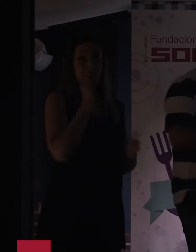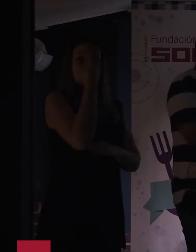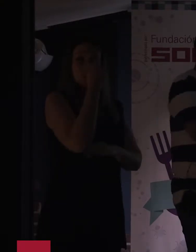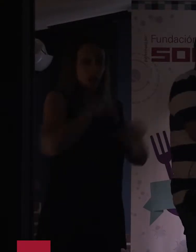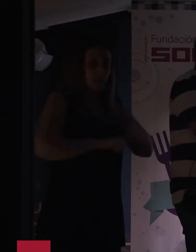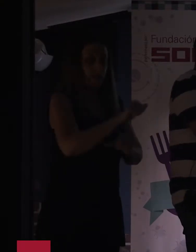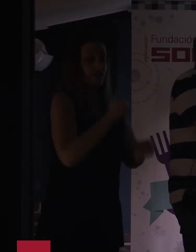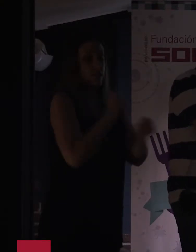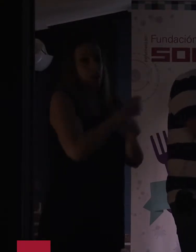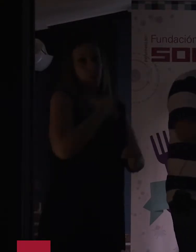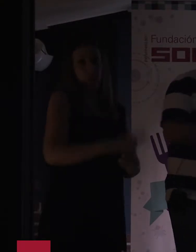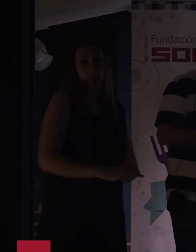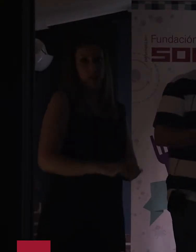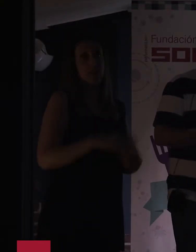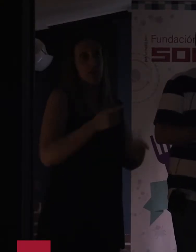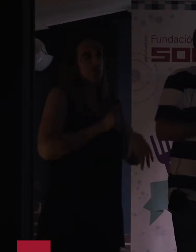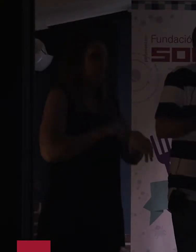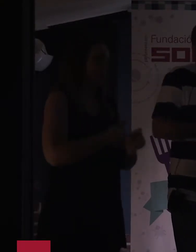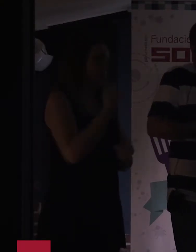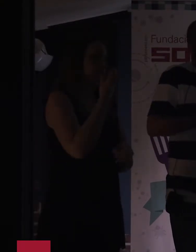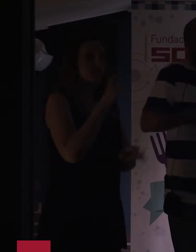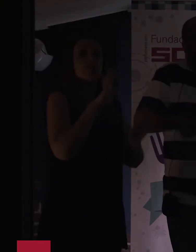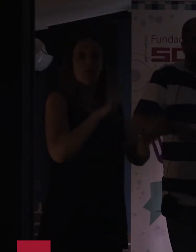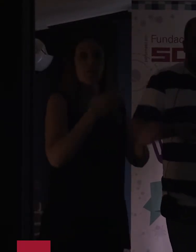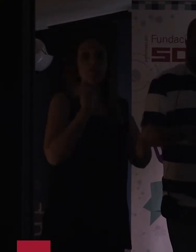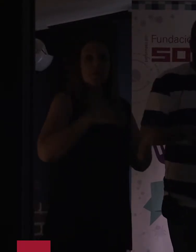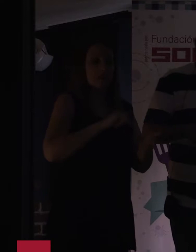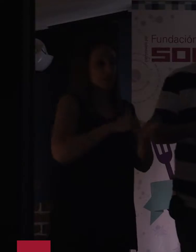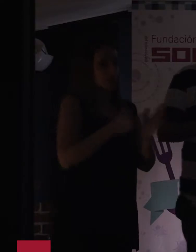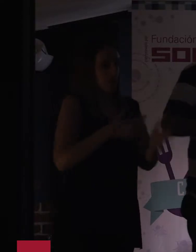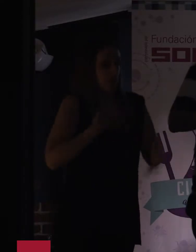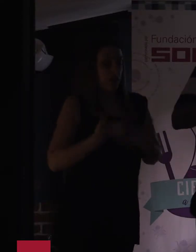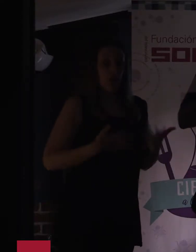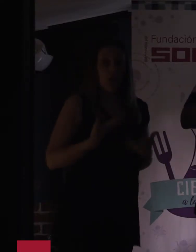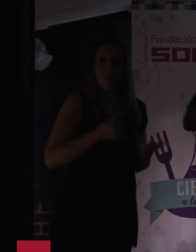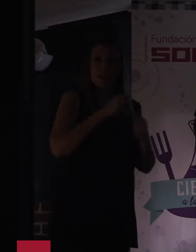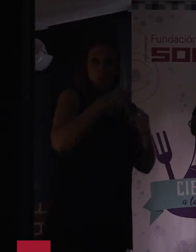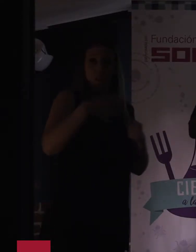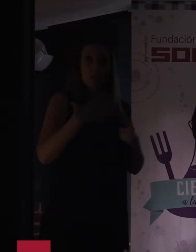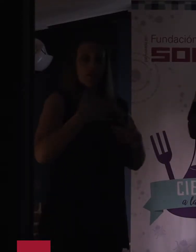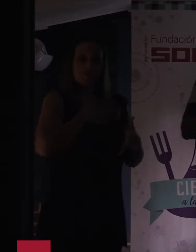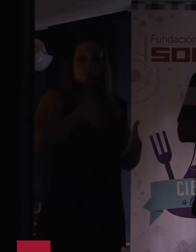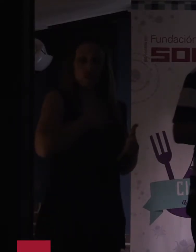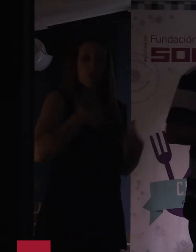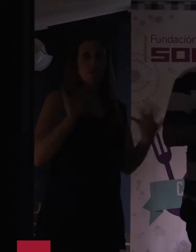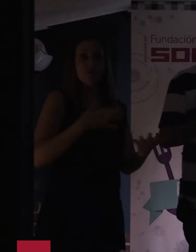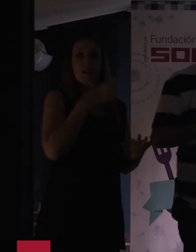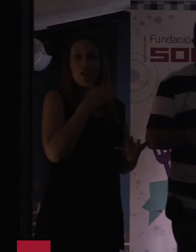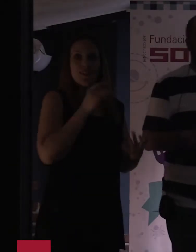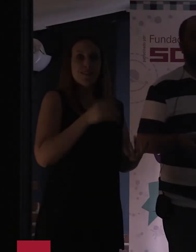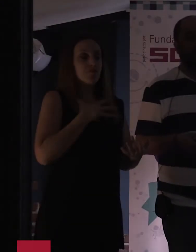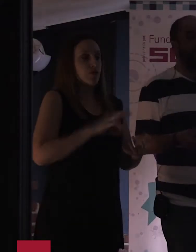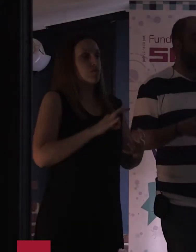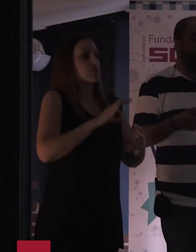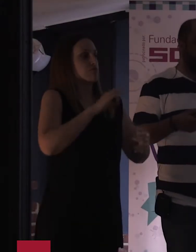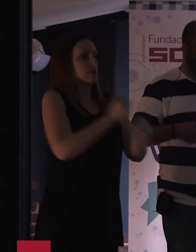tiempo, pero ya tenemos sistemas excitadores con los que las neuronas se sienten a gusto. Y como se sienten a gusto, podemos trabajar con ellas, podemos jugar con